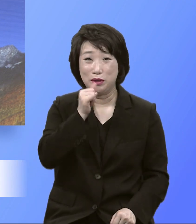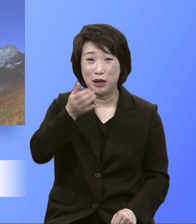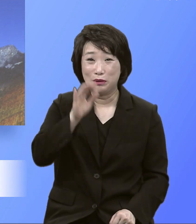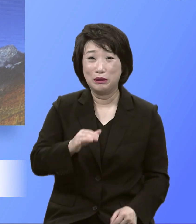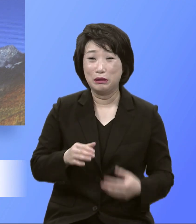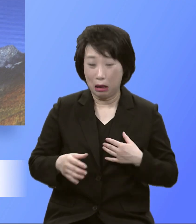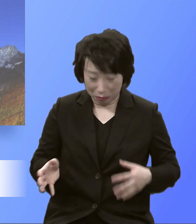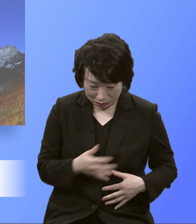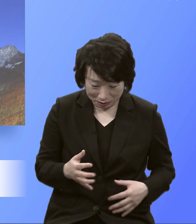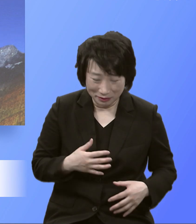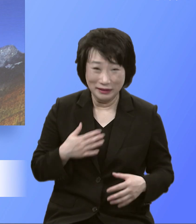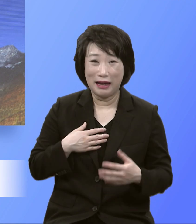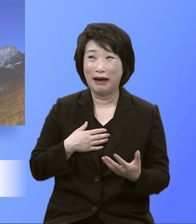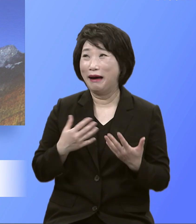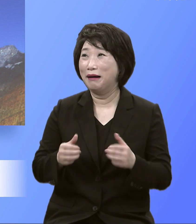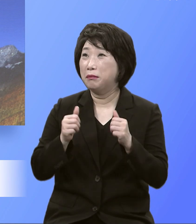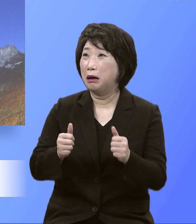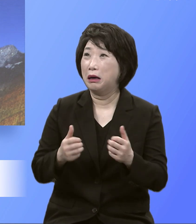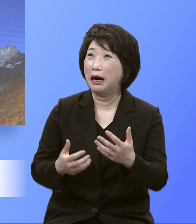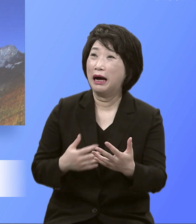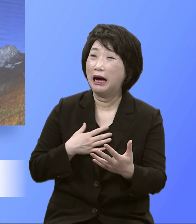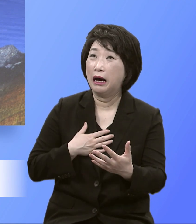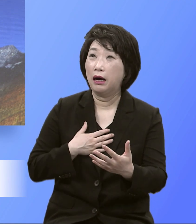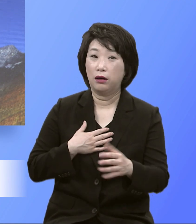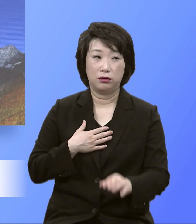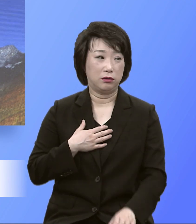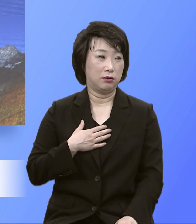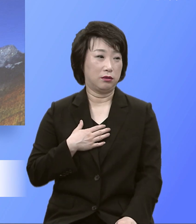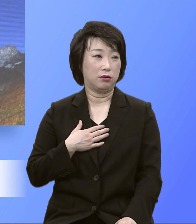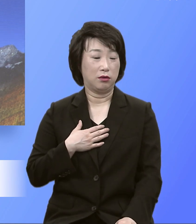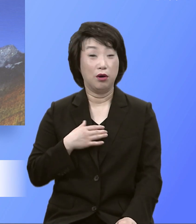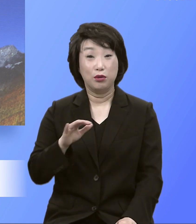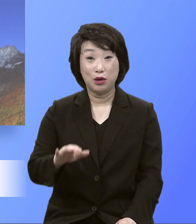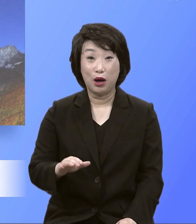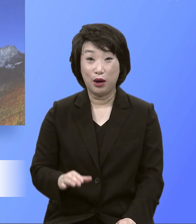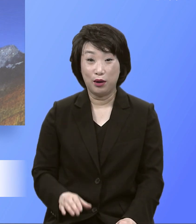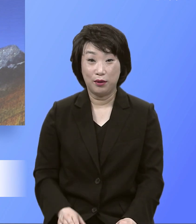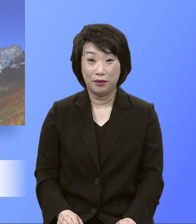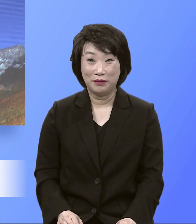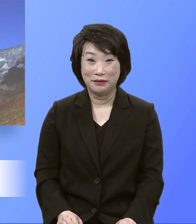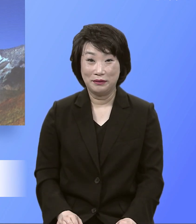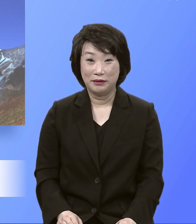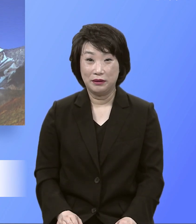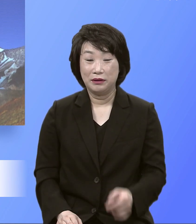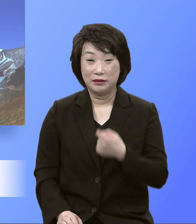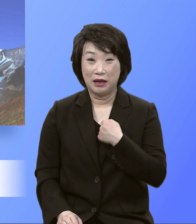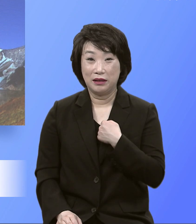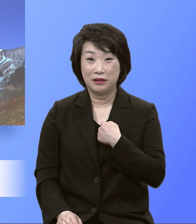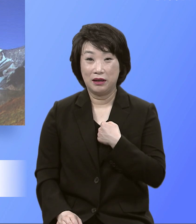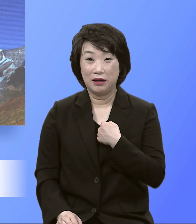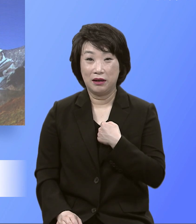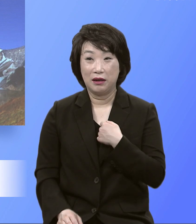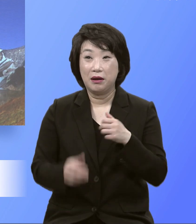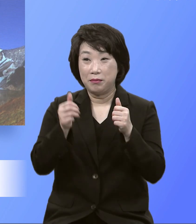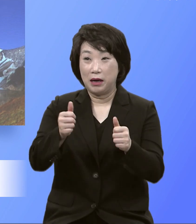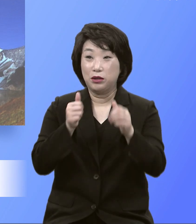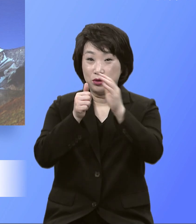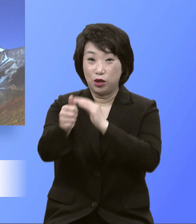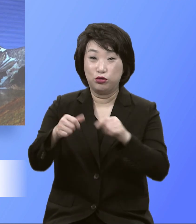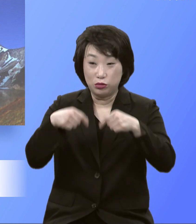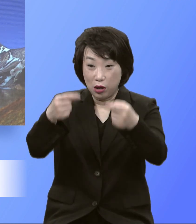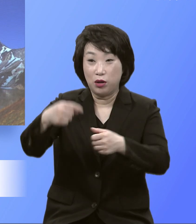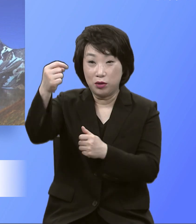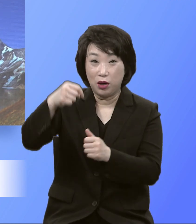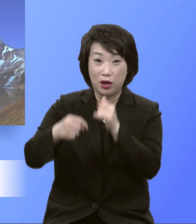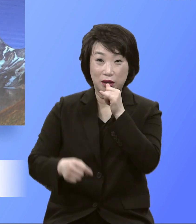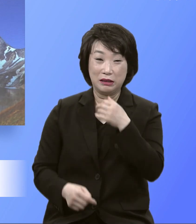없는데 무슨 마라톤을 해요? 그랬더니 아니 나보고 마라톤 선수로